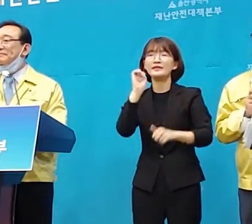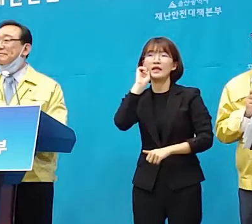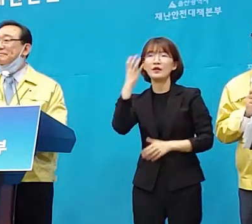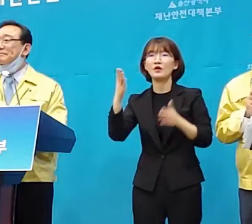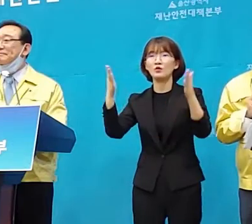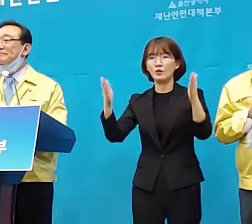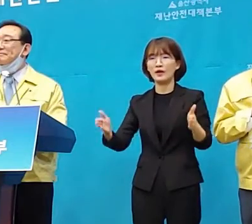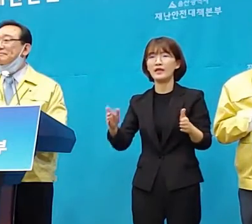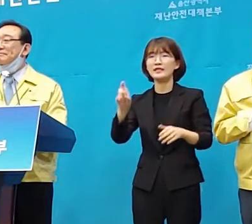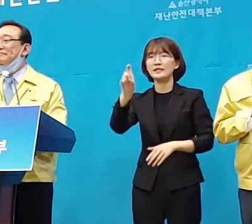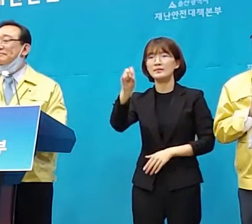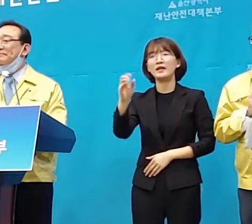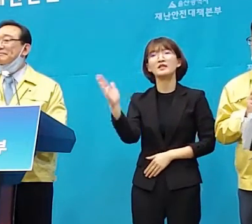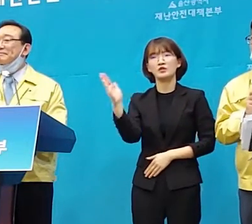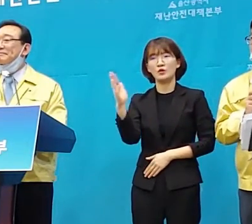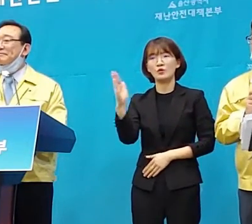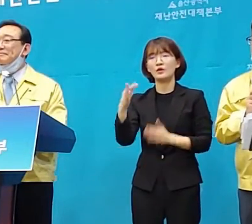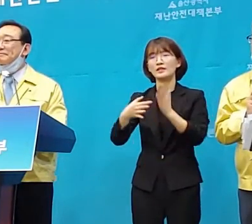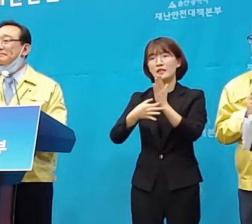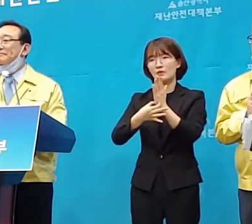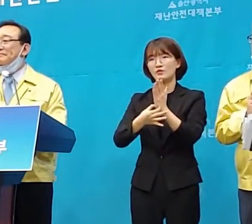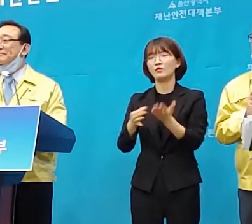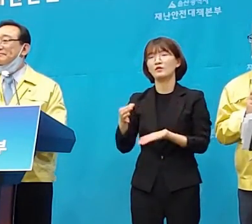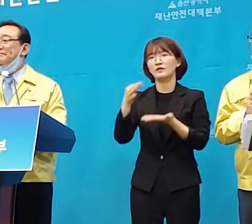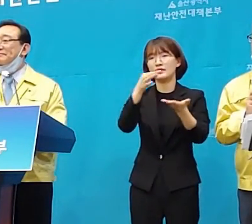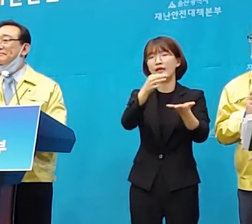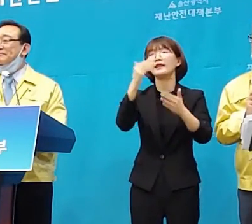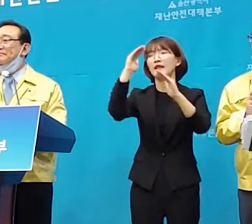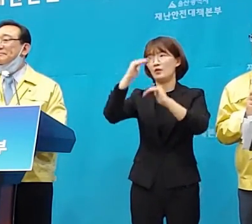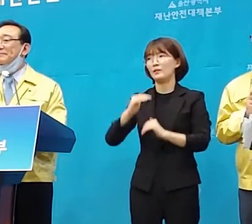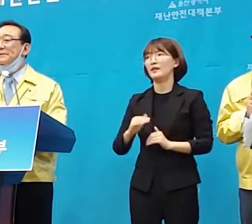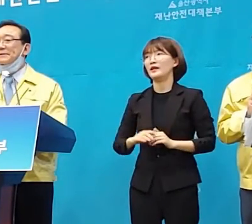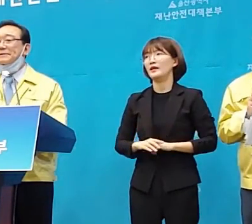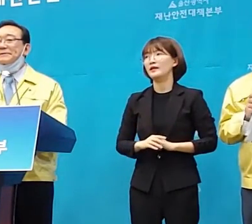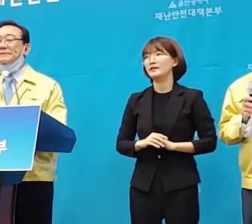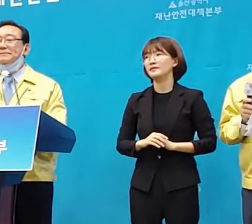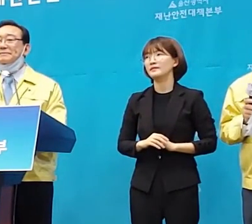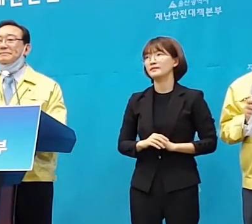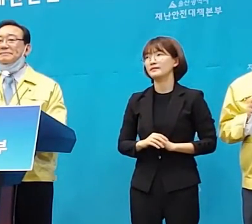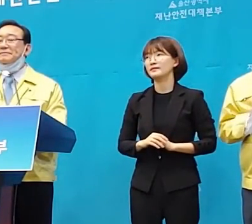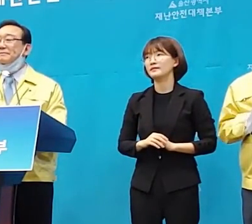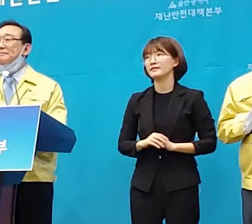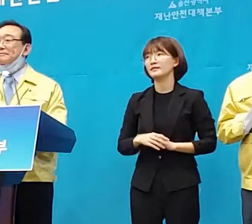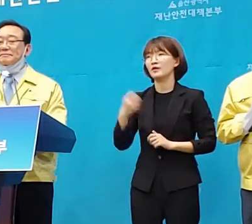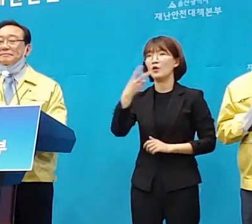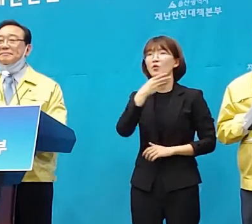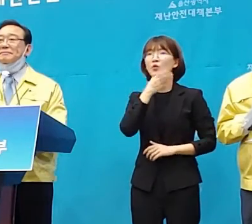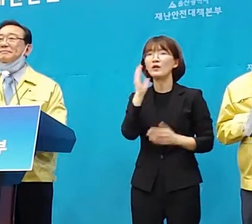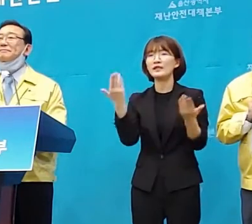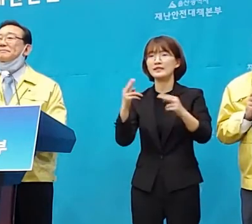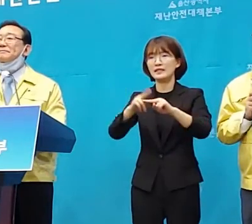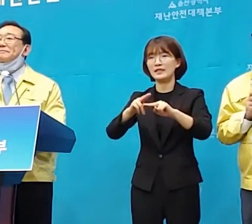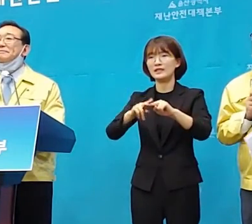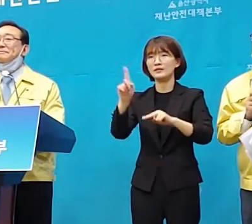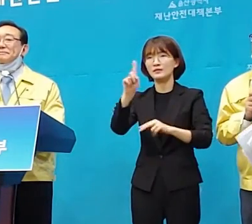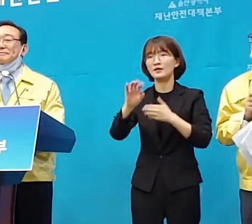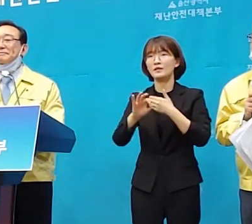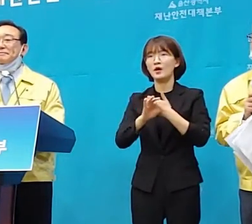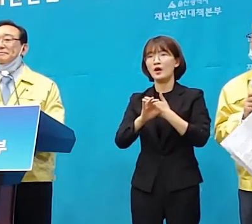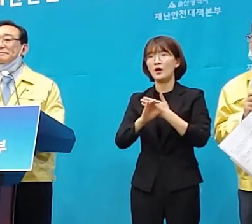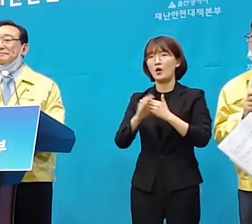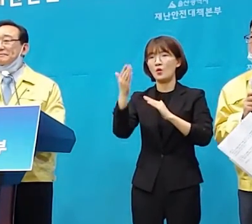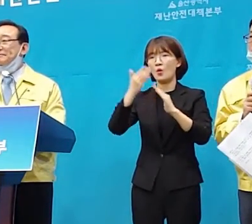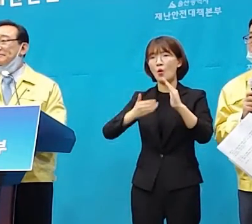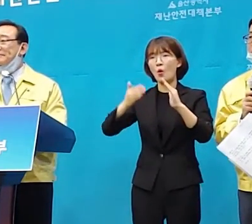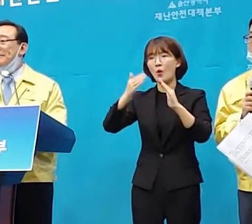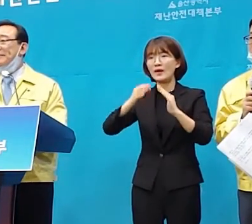4개월간 10만 원 상당의 상품권을 지급하는 그런 내용이었습니다. 그리고 노인 일자리 사업은 그 공익